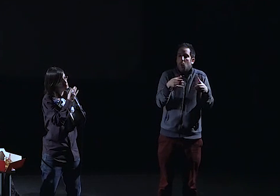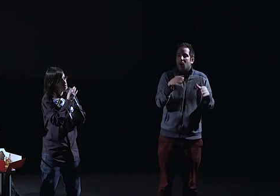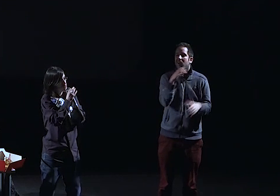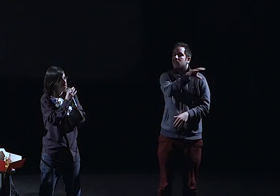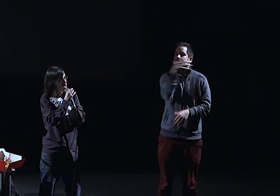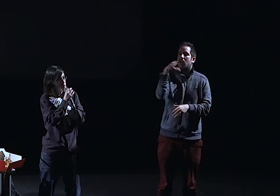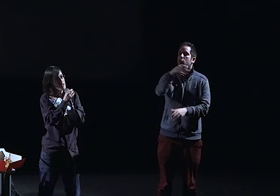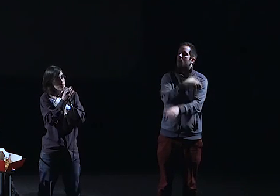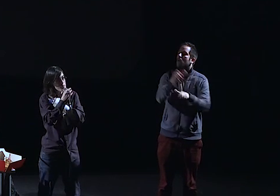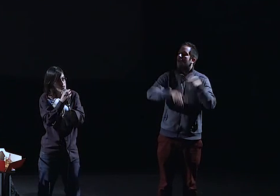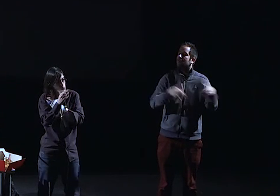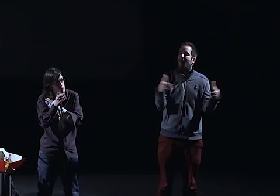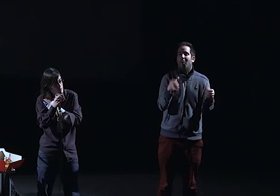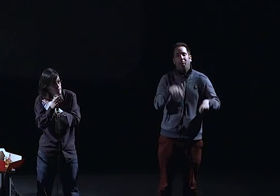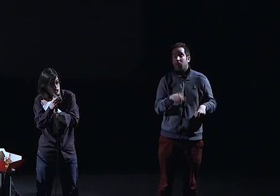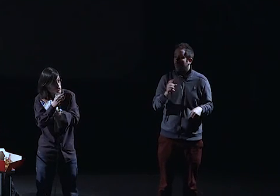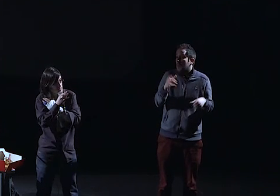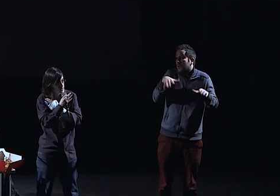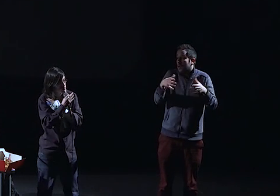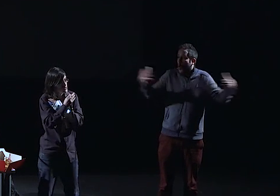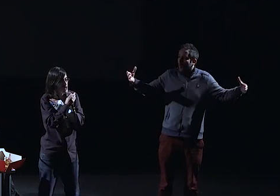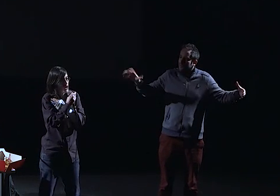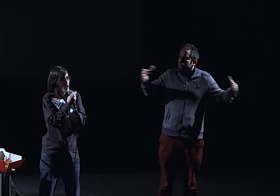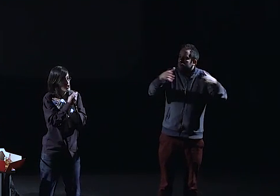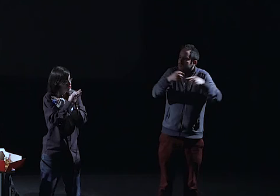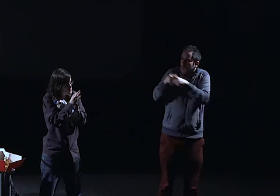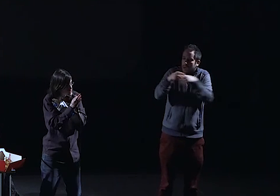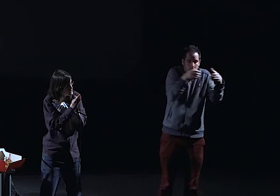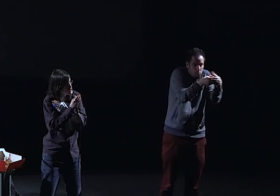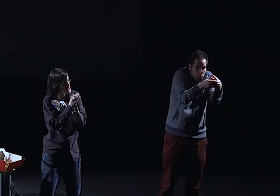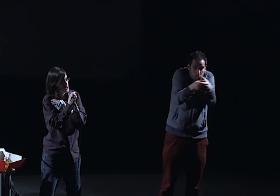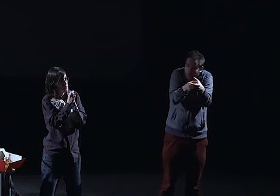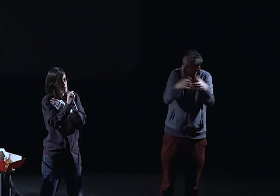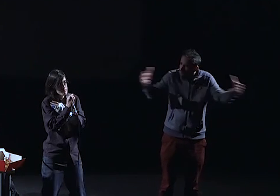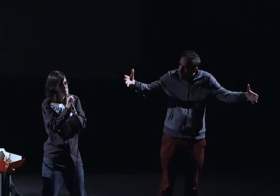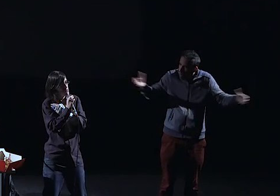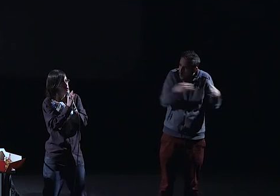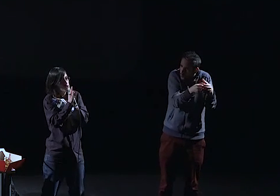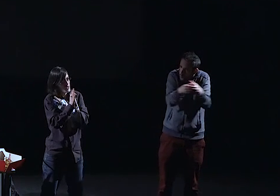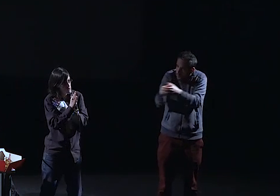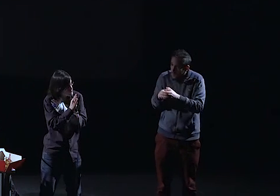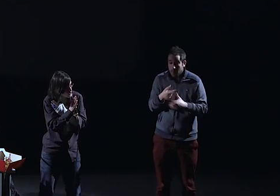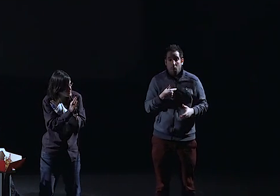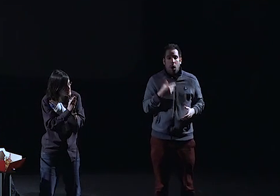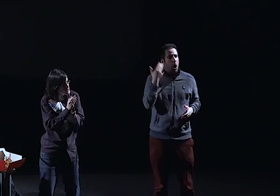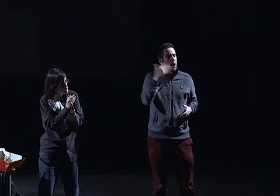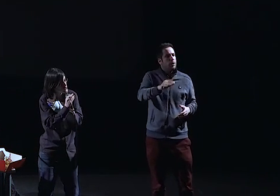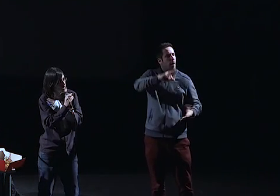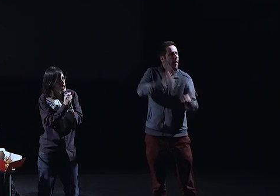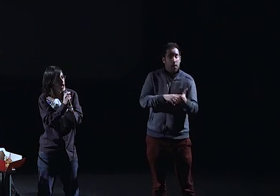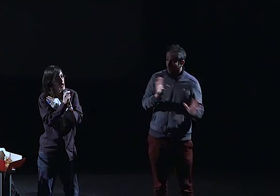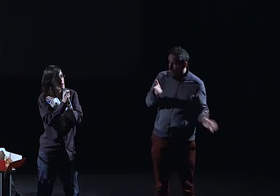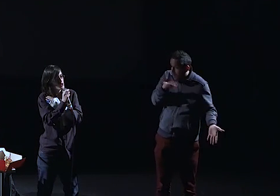105 millions de personnes. Mais peut-être faire plein de petits groupes, ça peut marcher. J'en sais rien. J'en ai aucune idée. J'ai aucune prétention à avoir la vérité